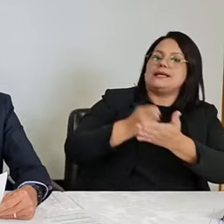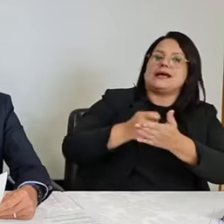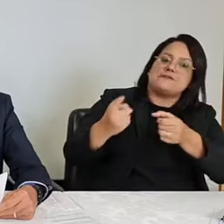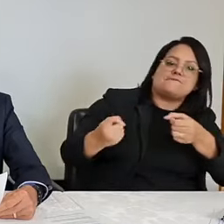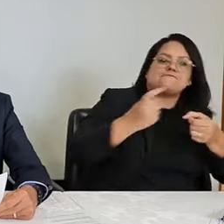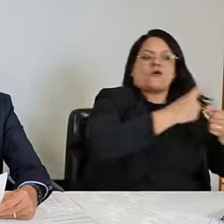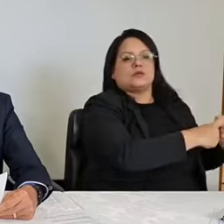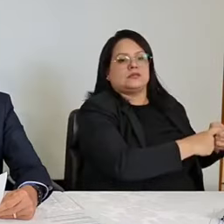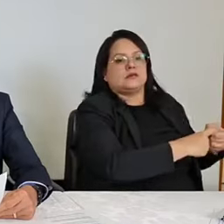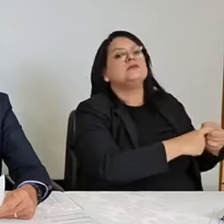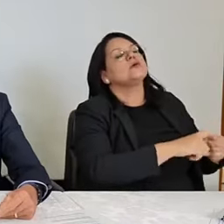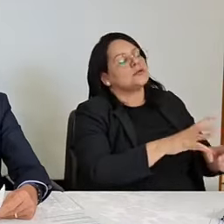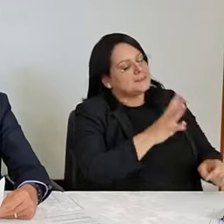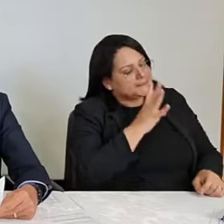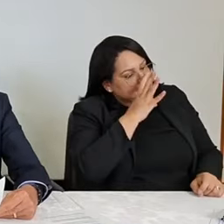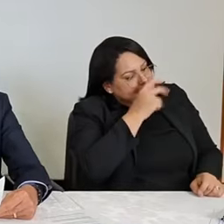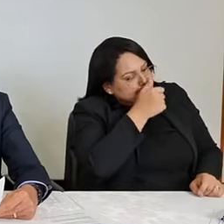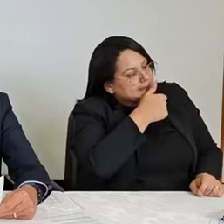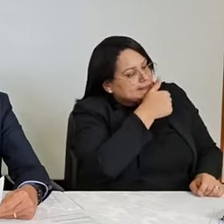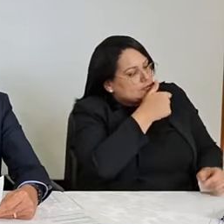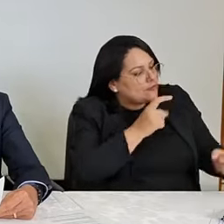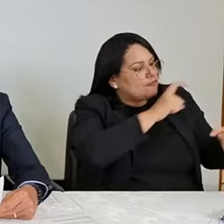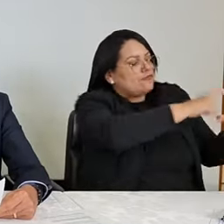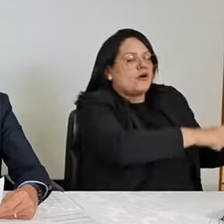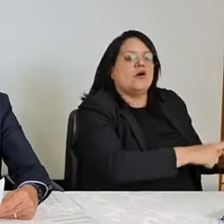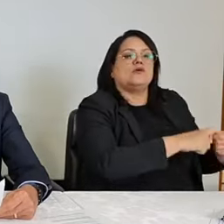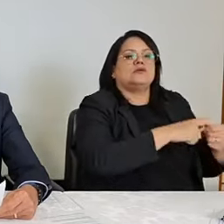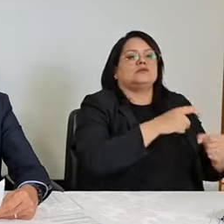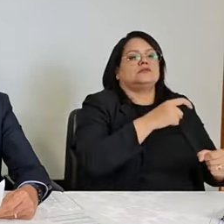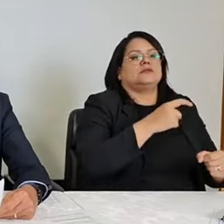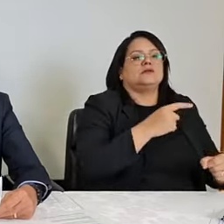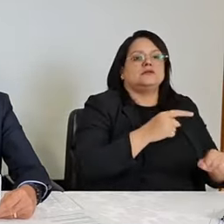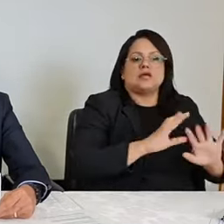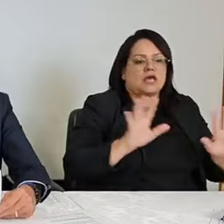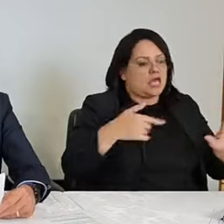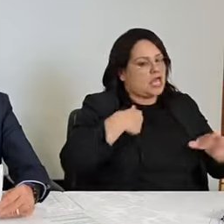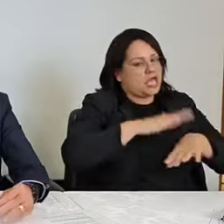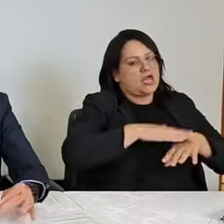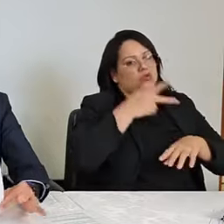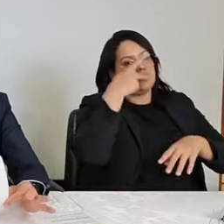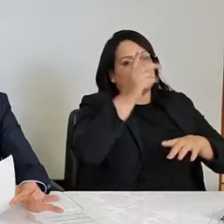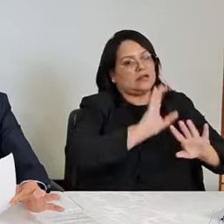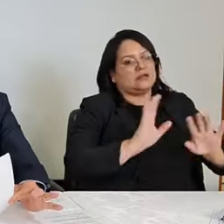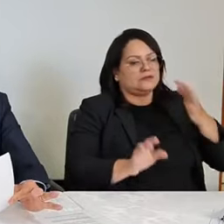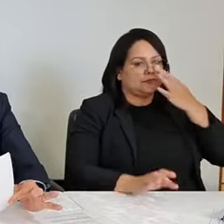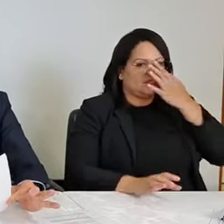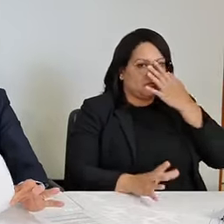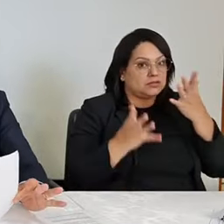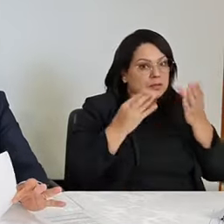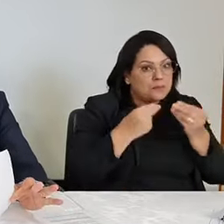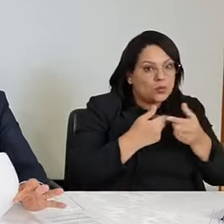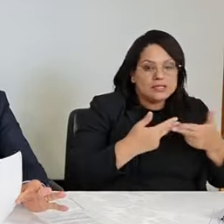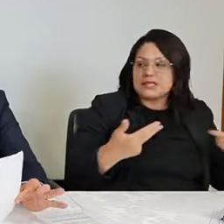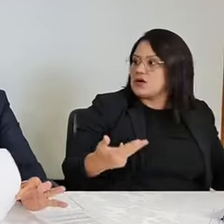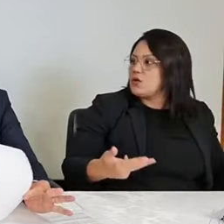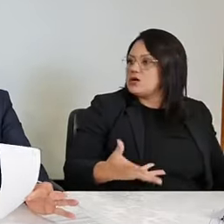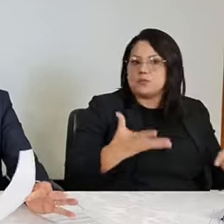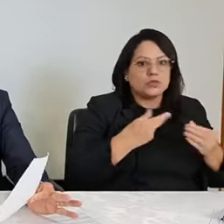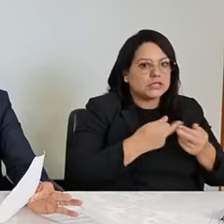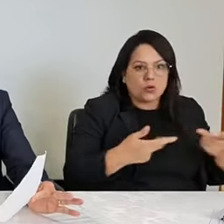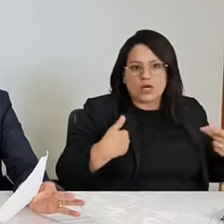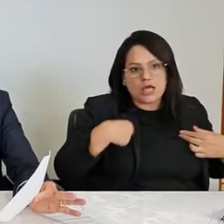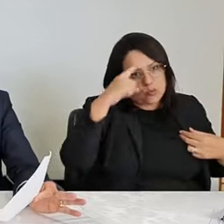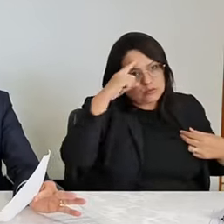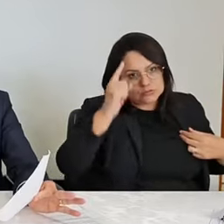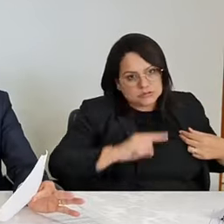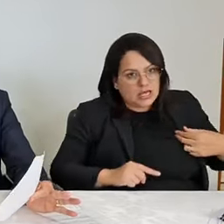de devolução decidido pelo Tribunal de Contas da União. Só para deixar claro, não sou eu que estou falando. Então, tem muita coisa que eu, por exemplo, não sei, o povo não